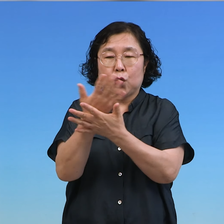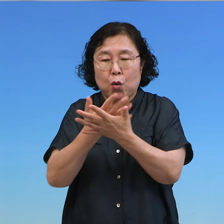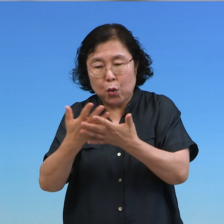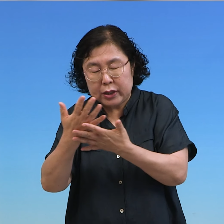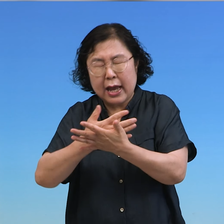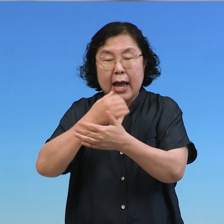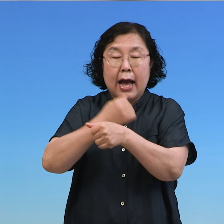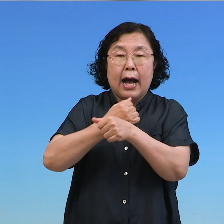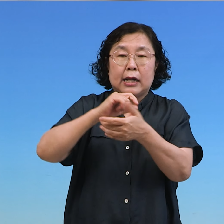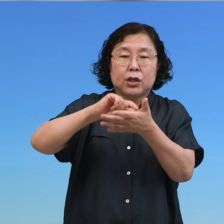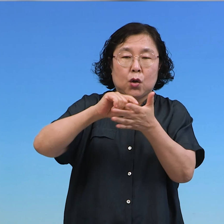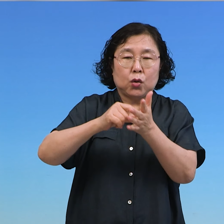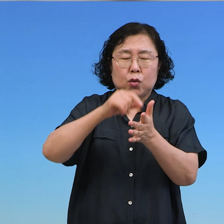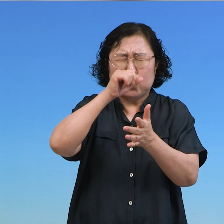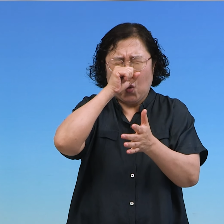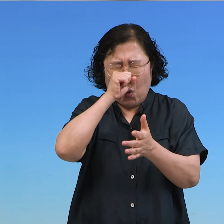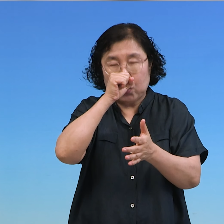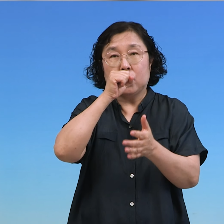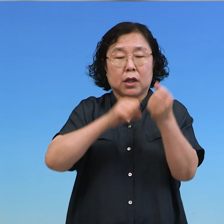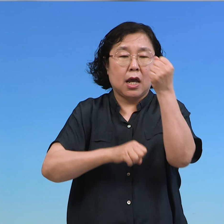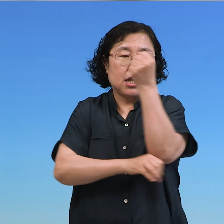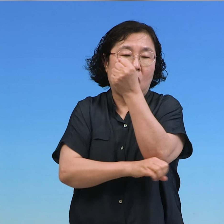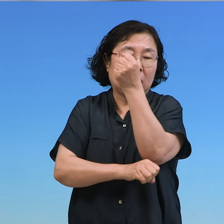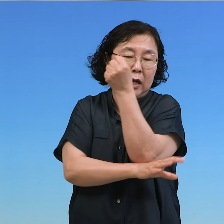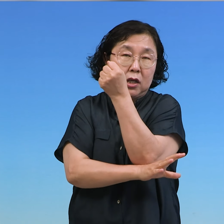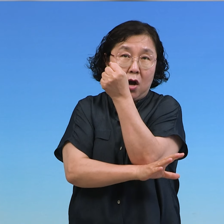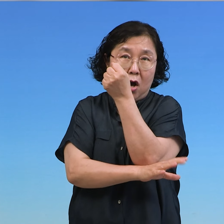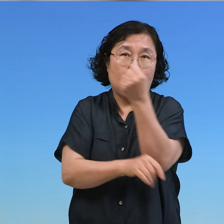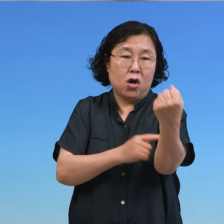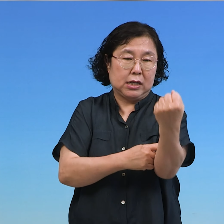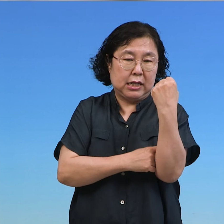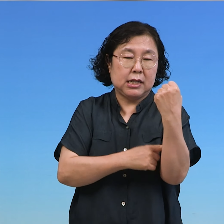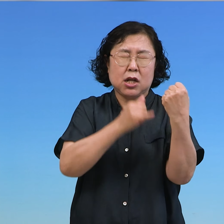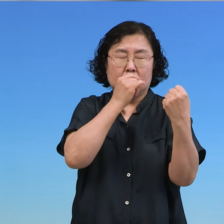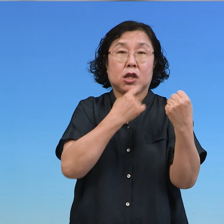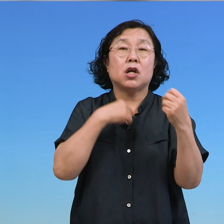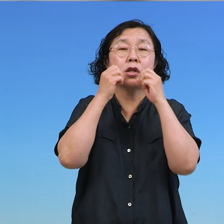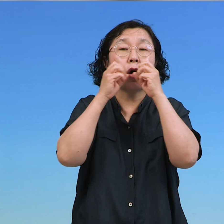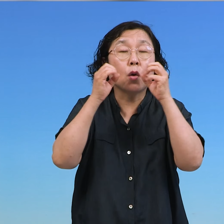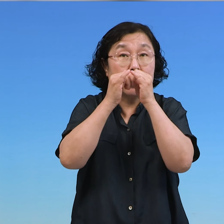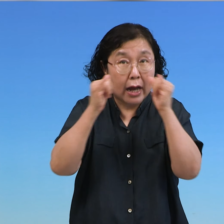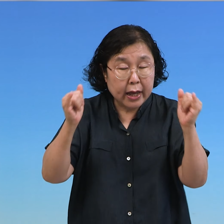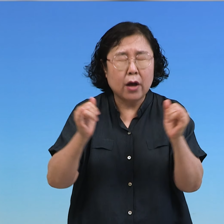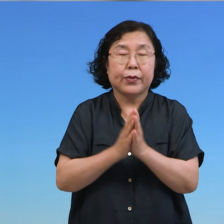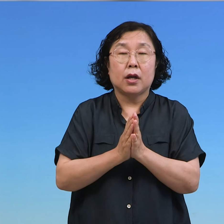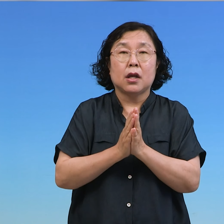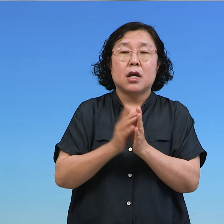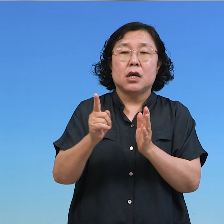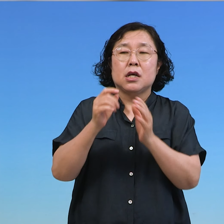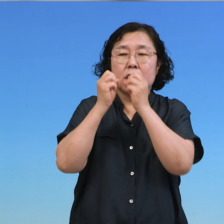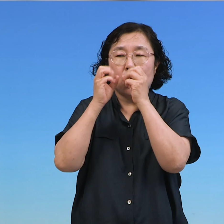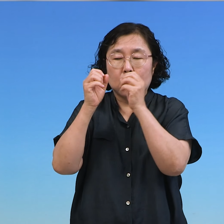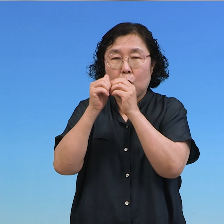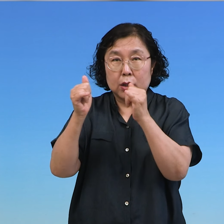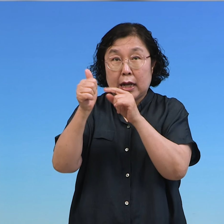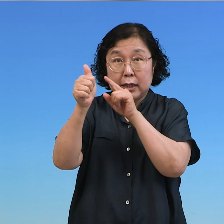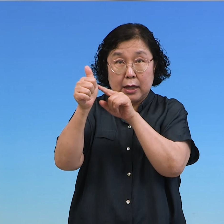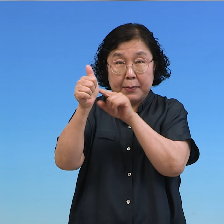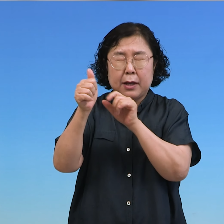굉장히 선한 영향력을 많이 행사했던 성교사님이라고 그러네요 이 스텔리 존스 성교사님이